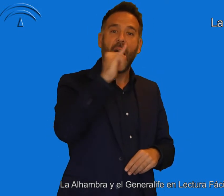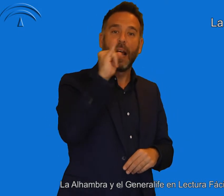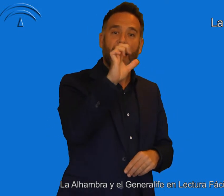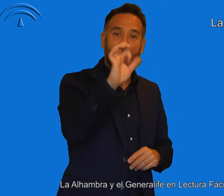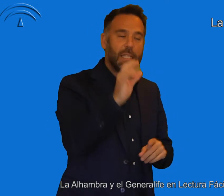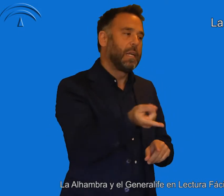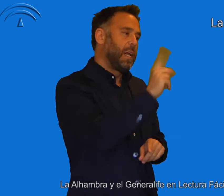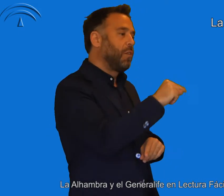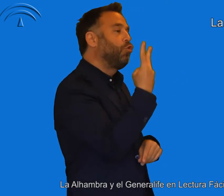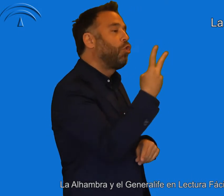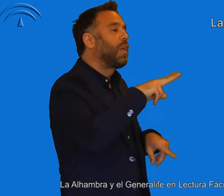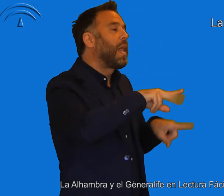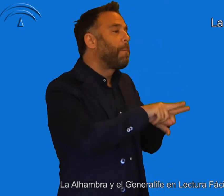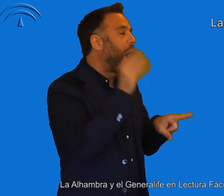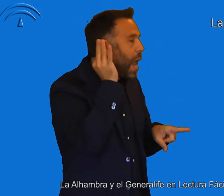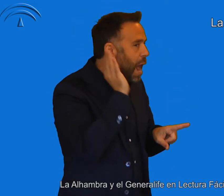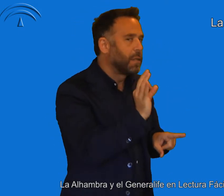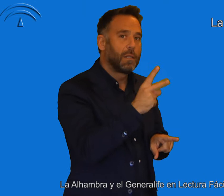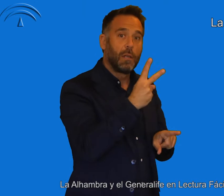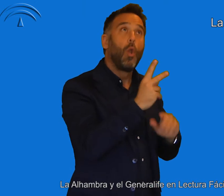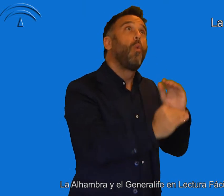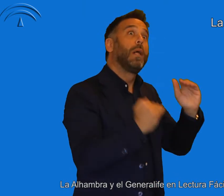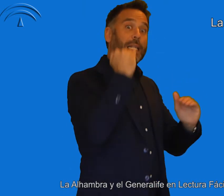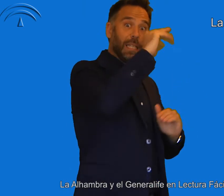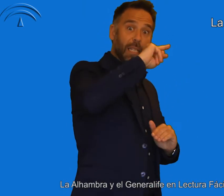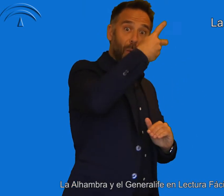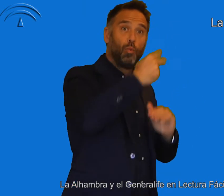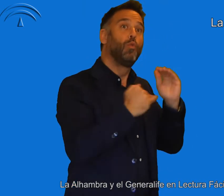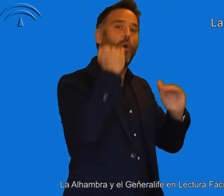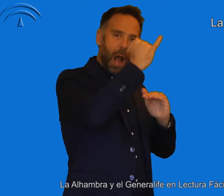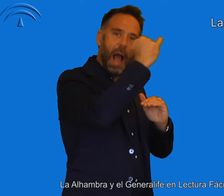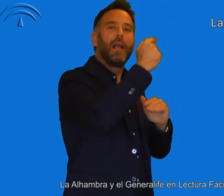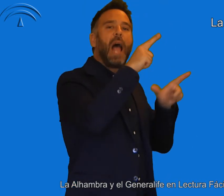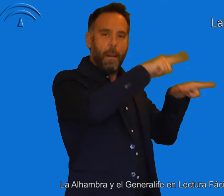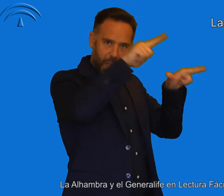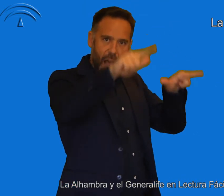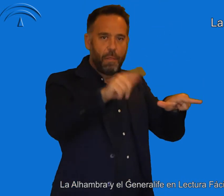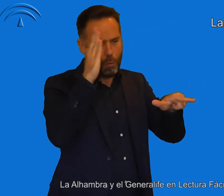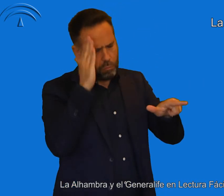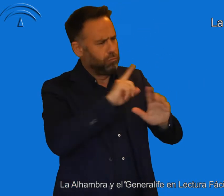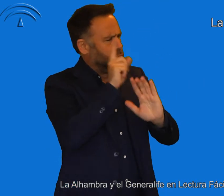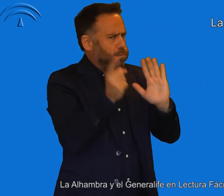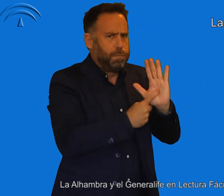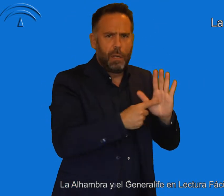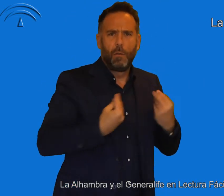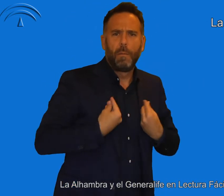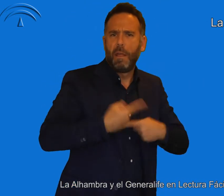de las dos hermanas. Estas viviendas tienen un piso superior con habitaciones y todo lo necesario para la vida